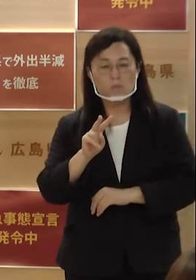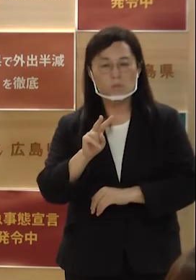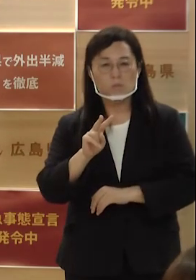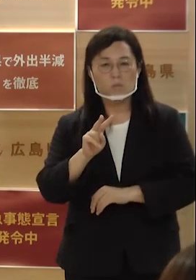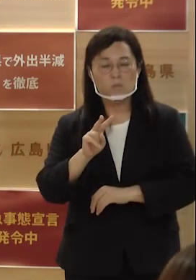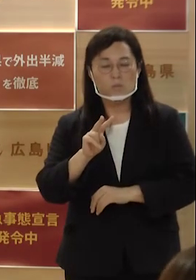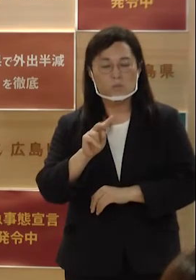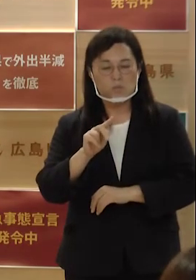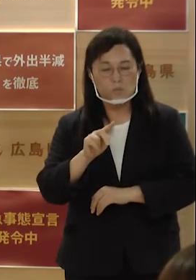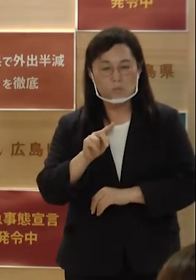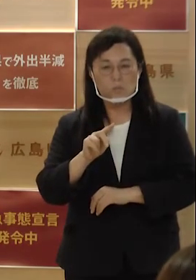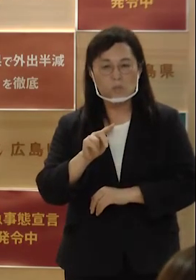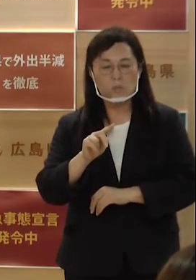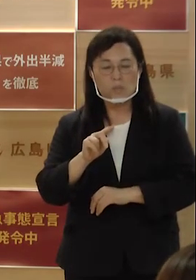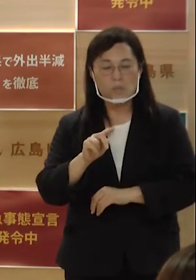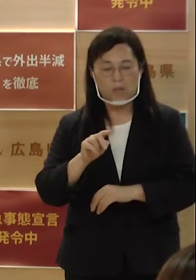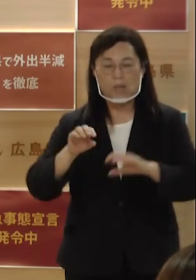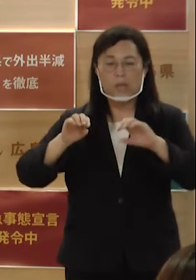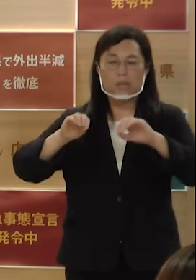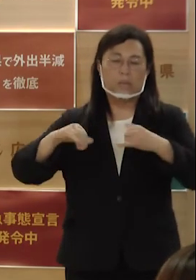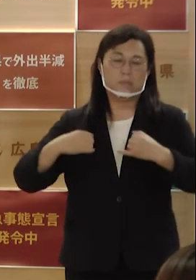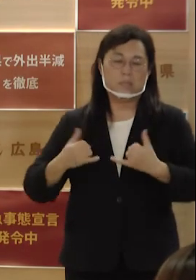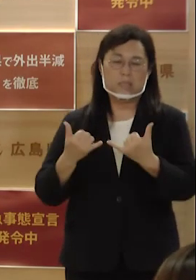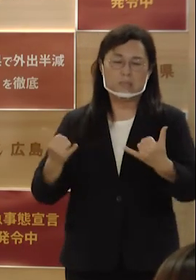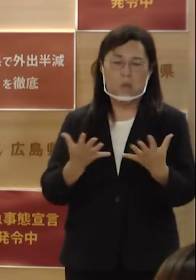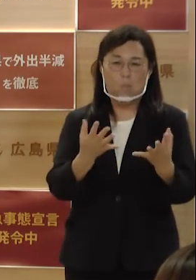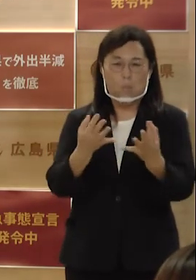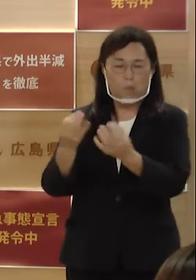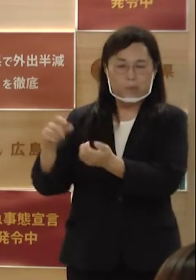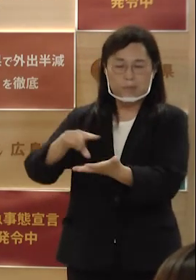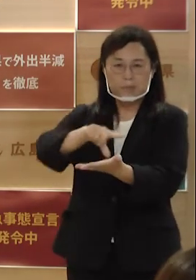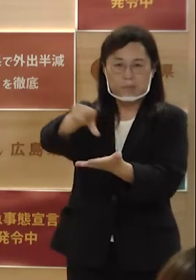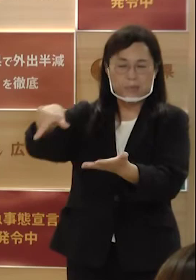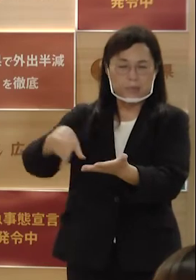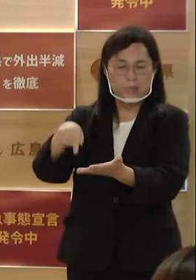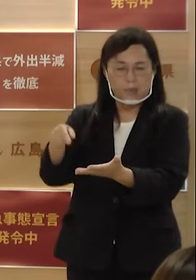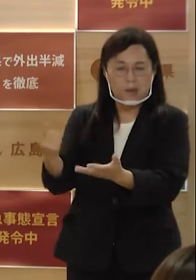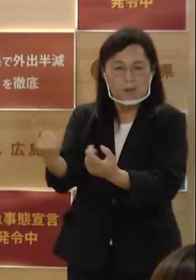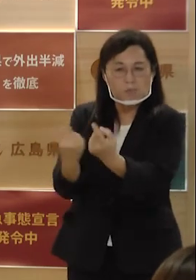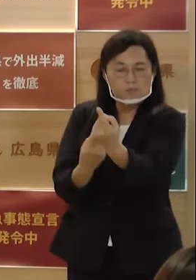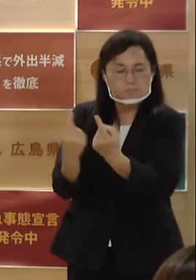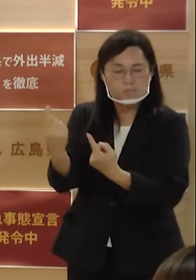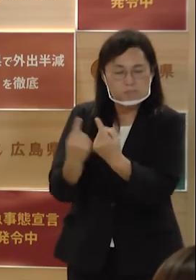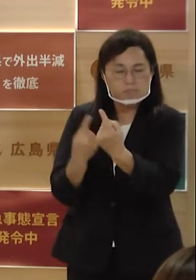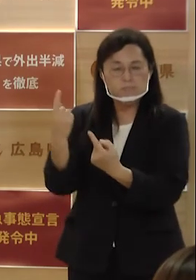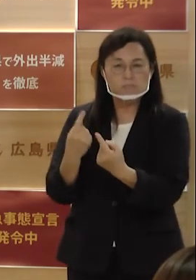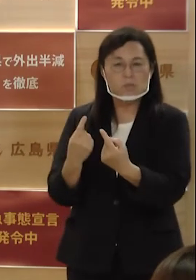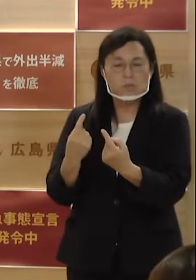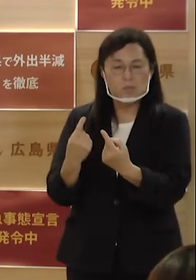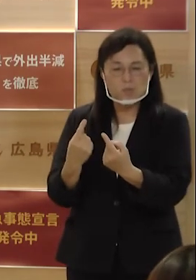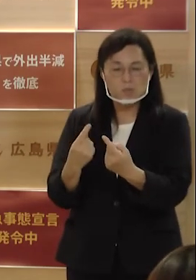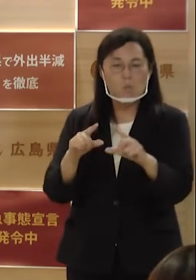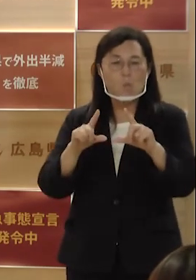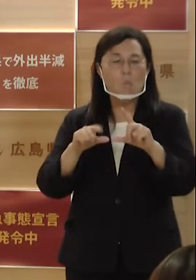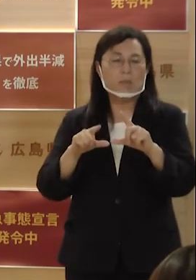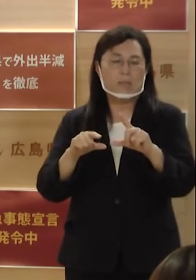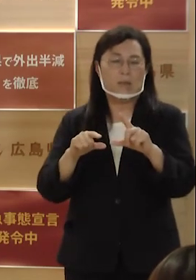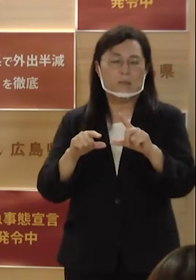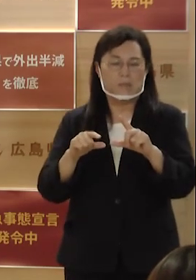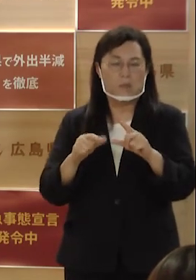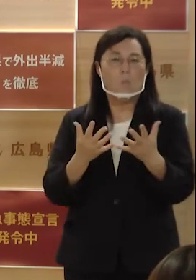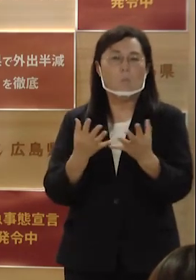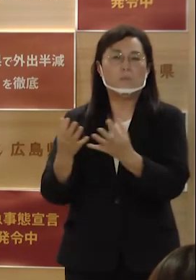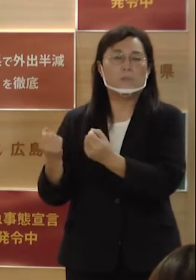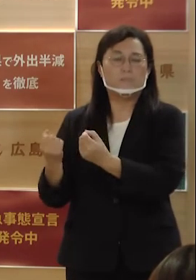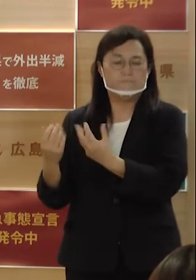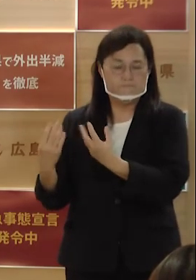感染拡大地域からの流入というのは引き続き高いレベルで推移しています。それから県内の人手の状況も